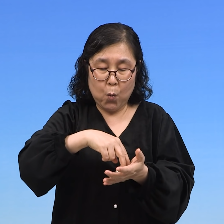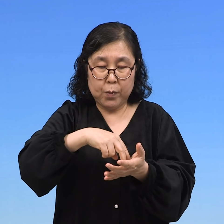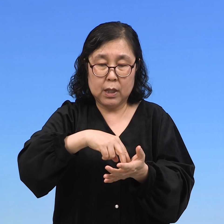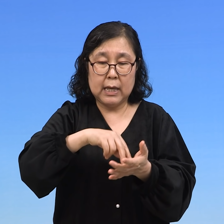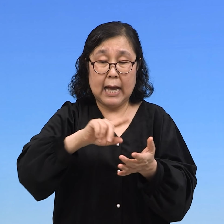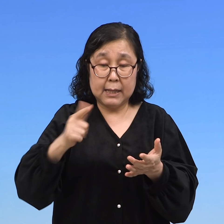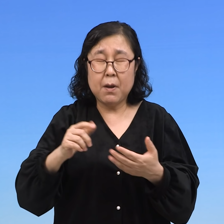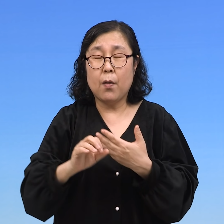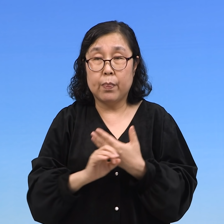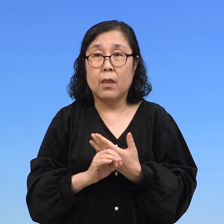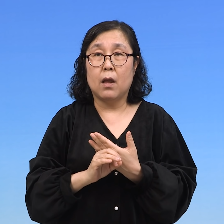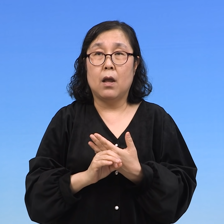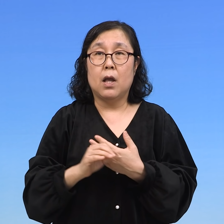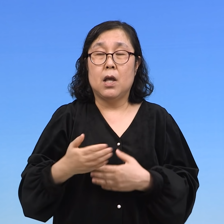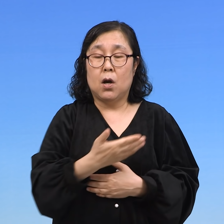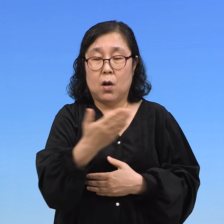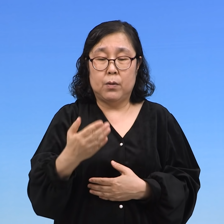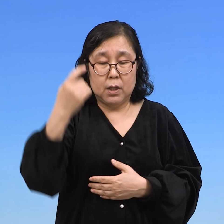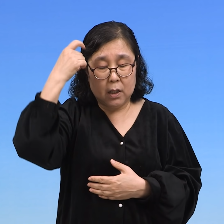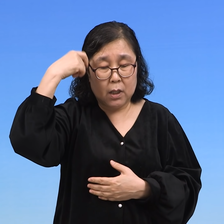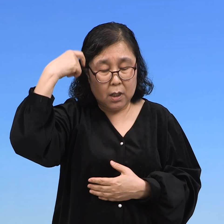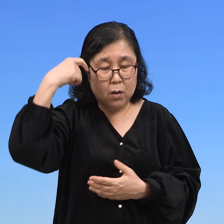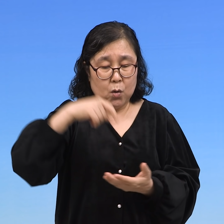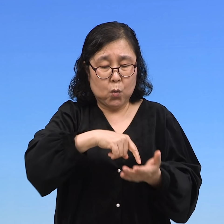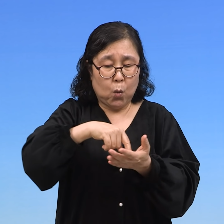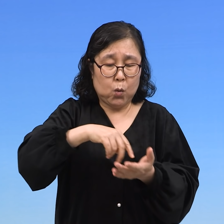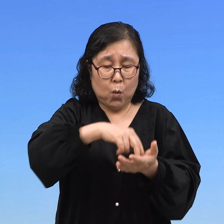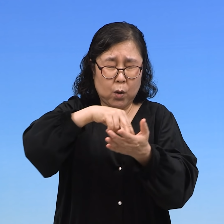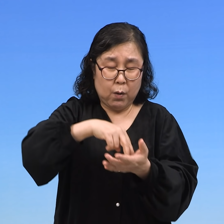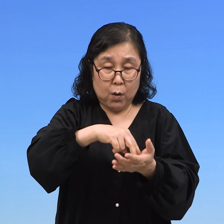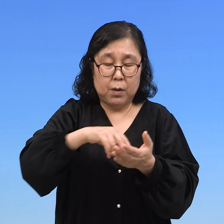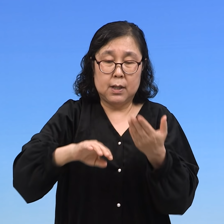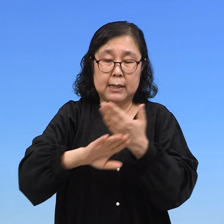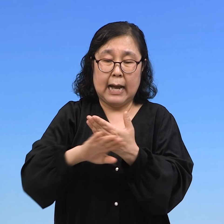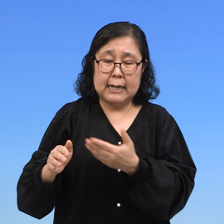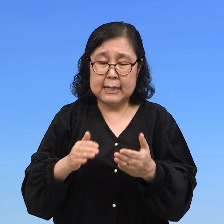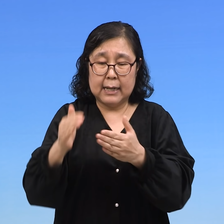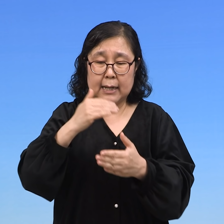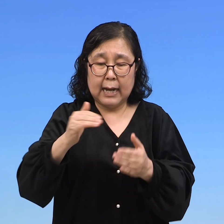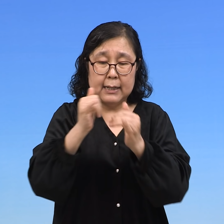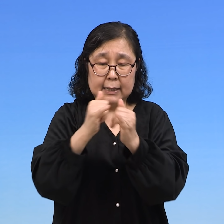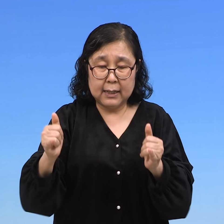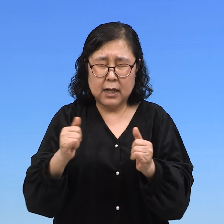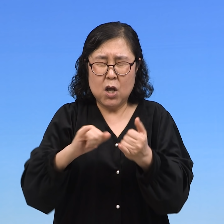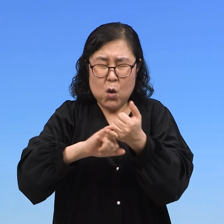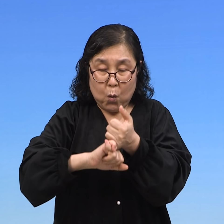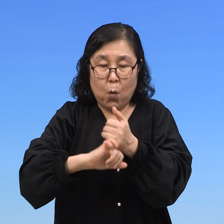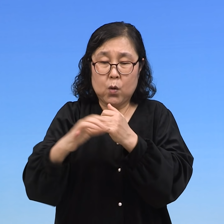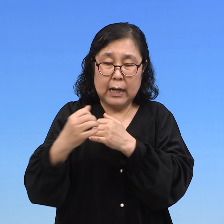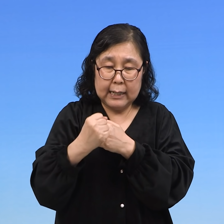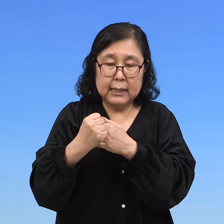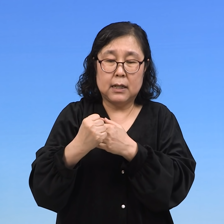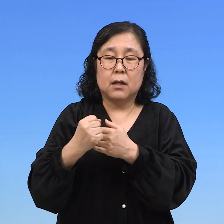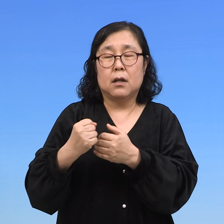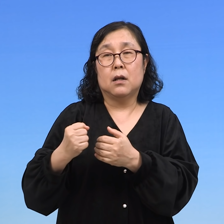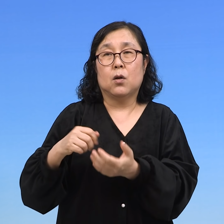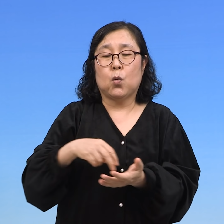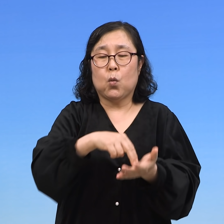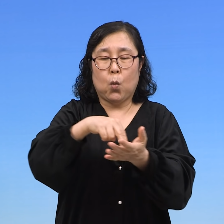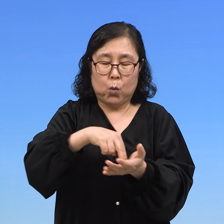외로움인지 여러분이 느끼는 이 고독은 다른 길 가는 자들이 반드시 거쳐야 되는 그 외로움과